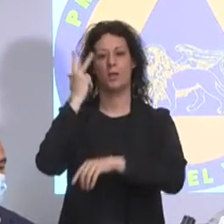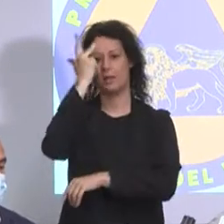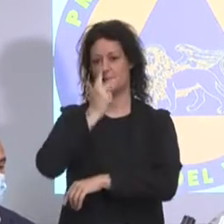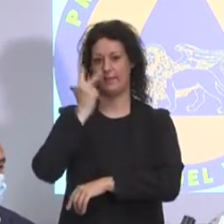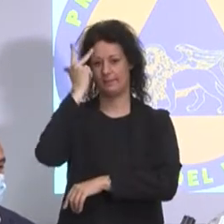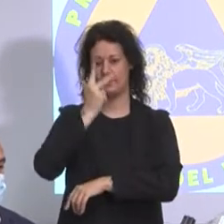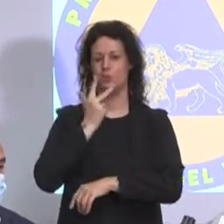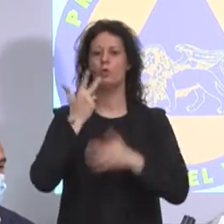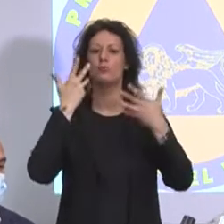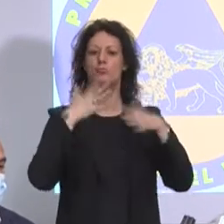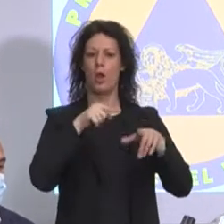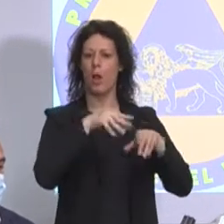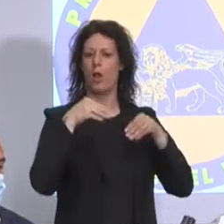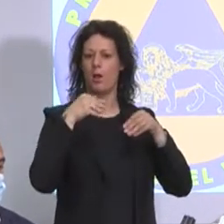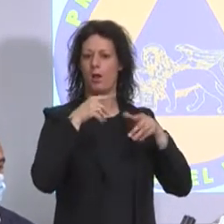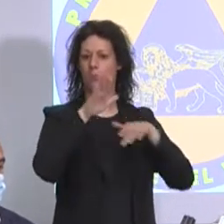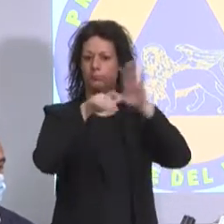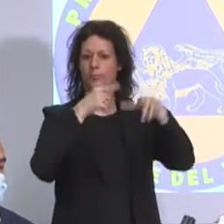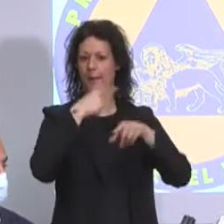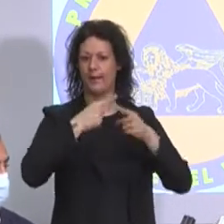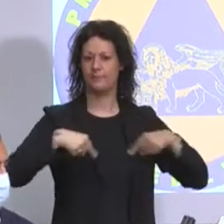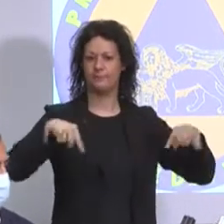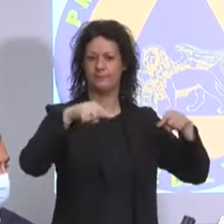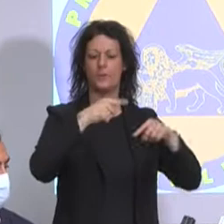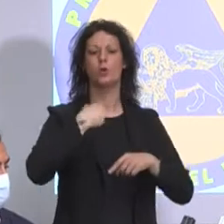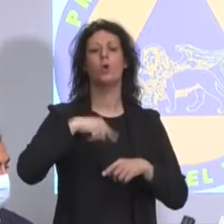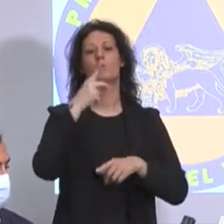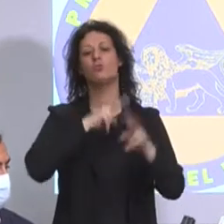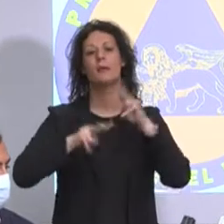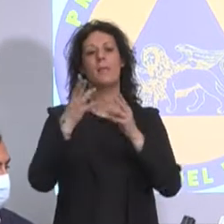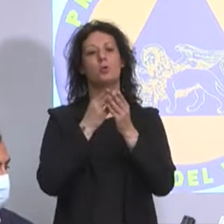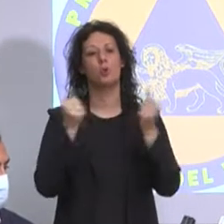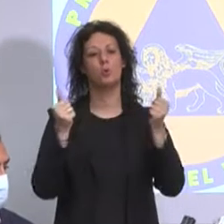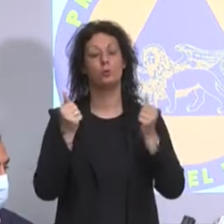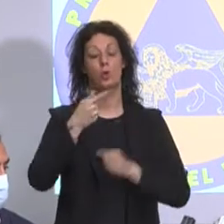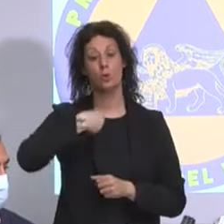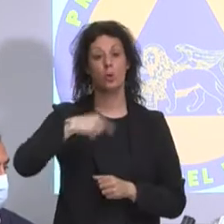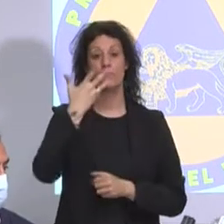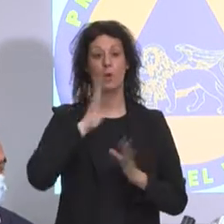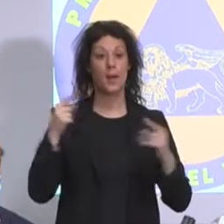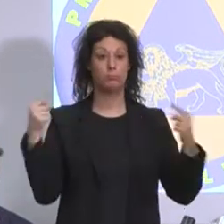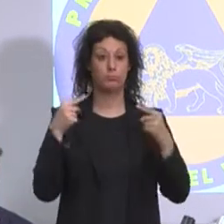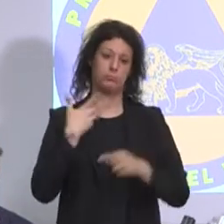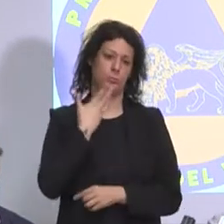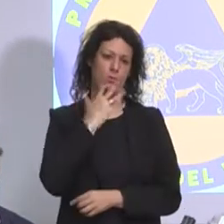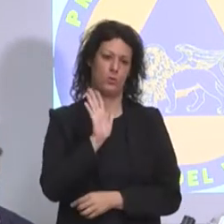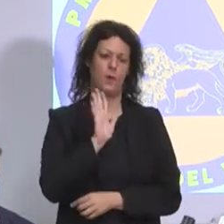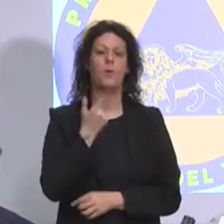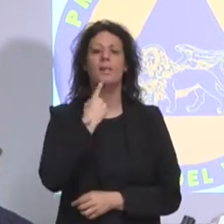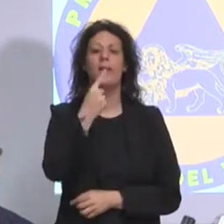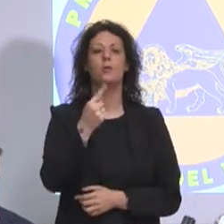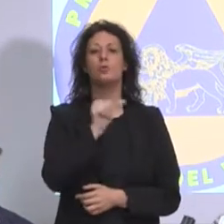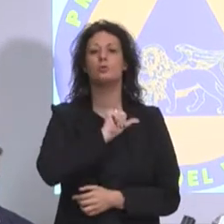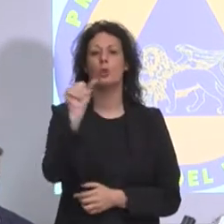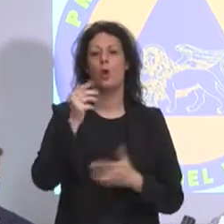trovare una soluzione. Noi non siamo guerrafondai su questa partita, abbiamo sempre detto che troviamo assurdo che si debba